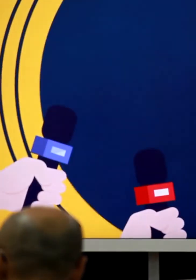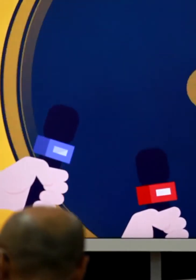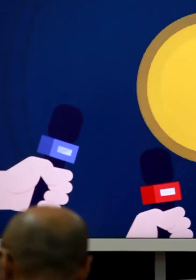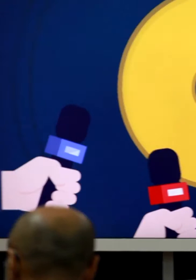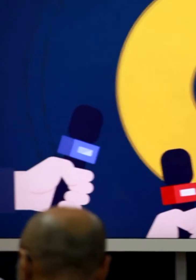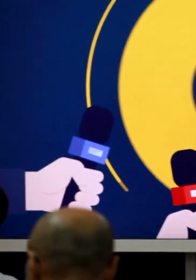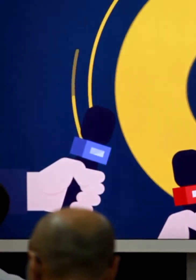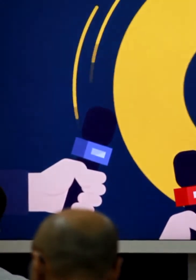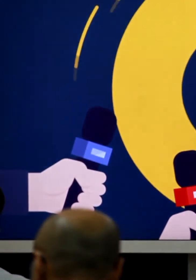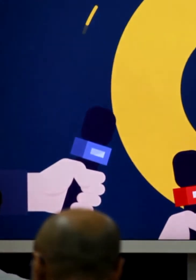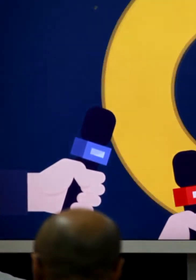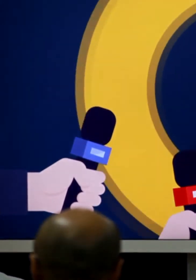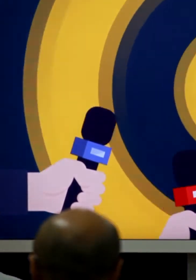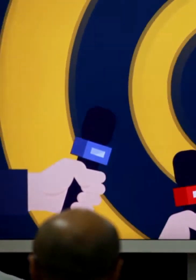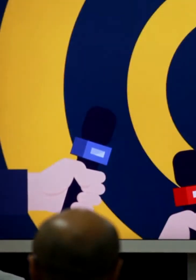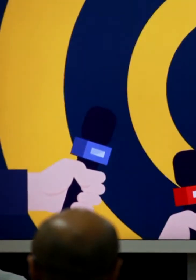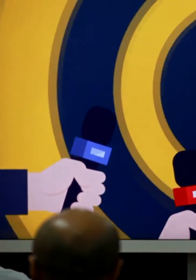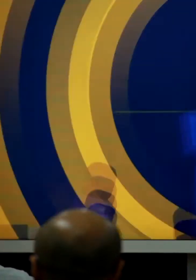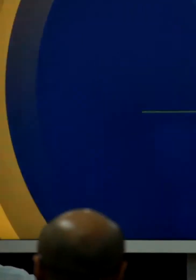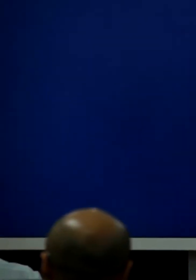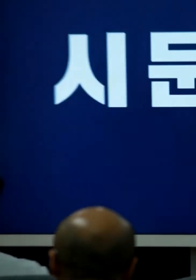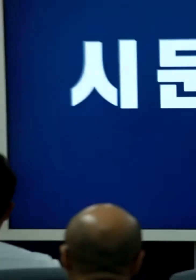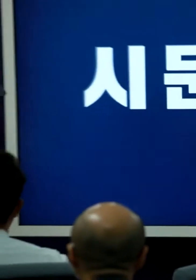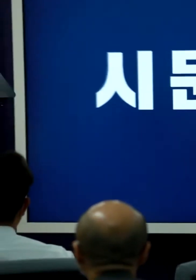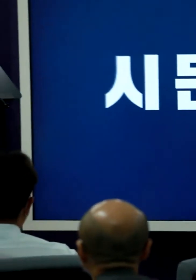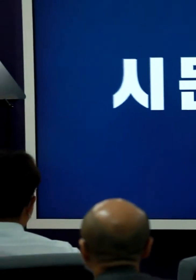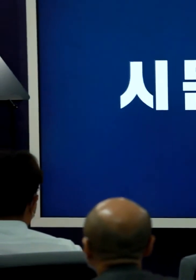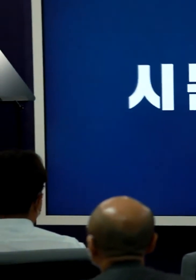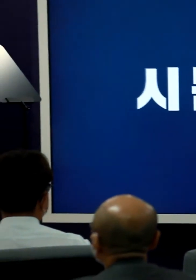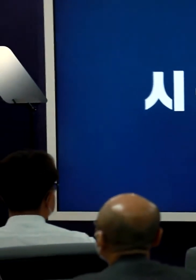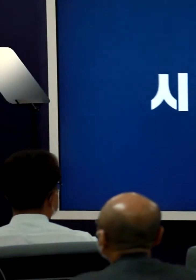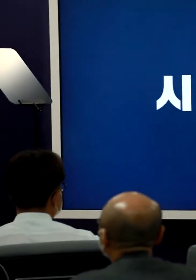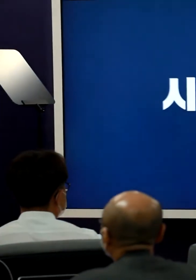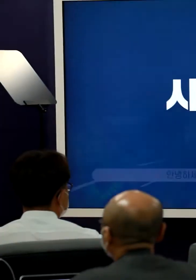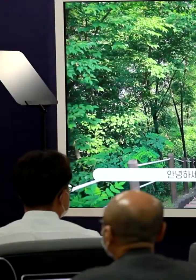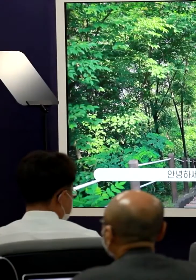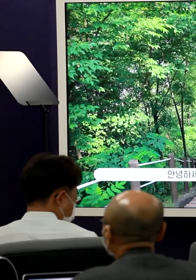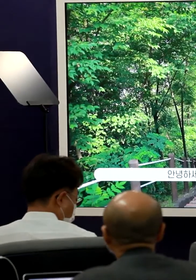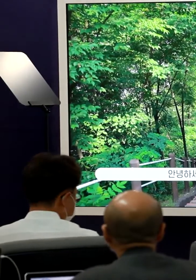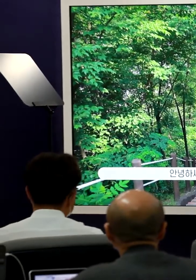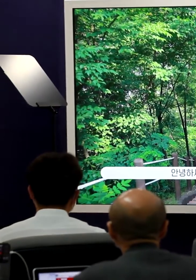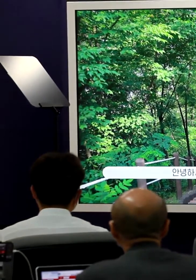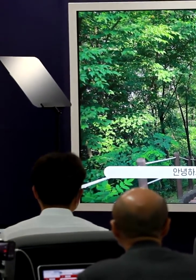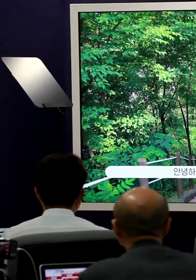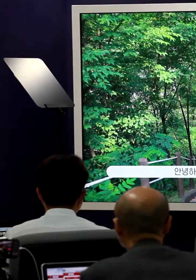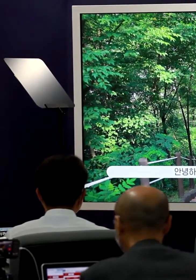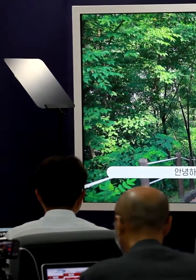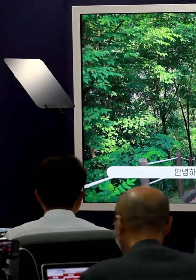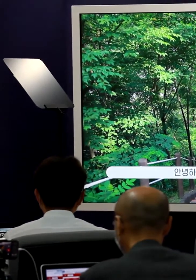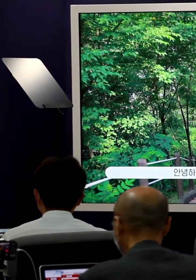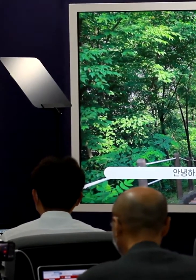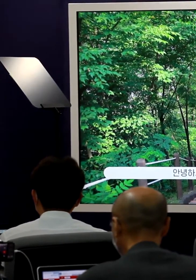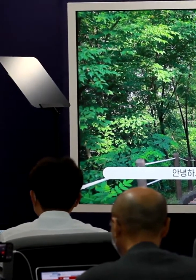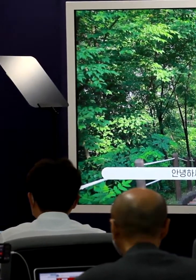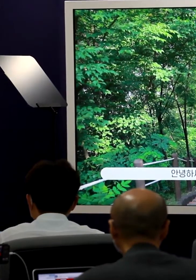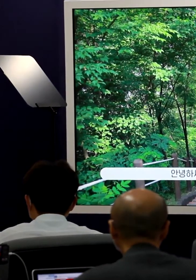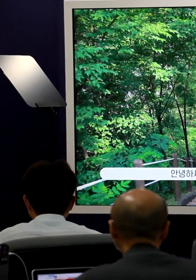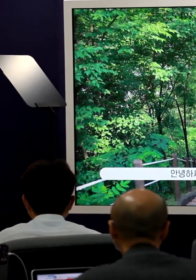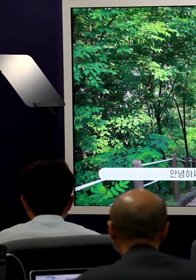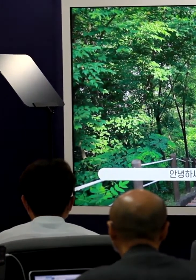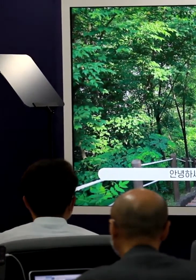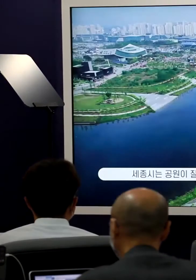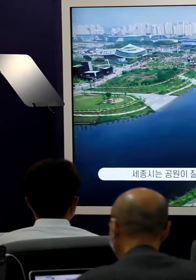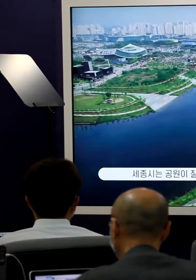안녕하세요. 안녕하세요. 공원을 자주 이용하는